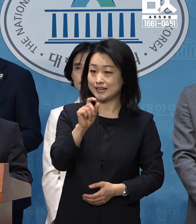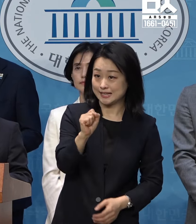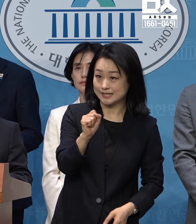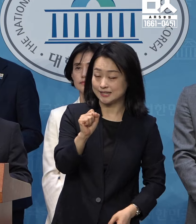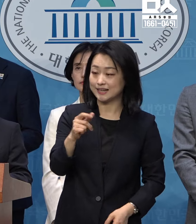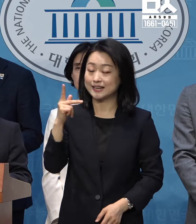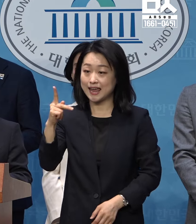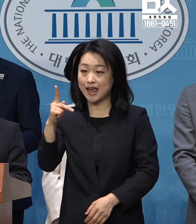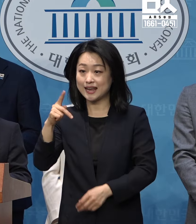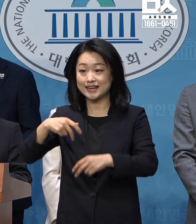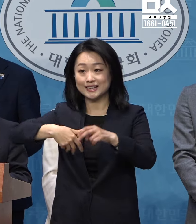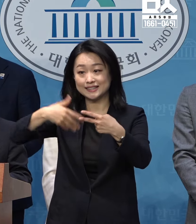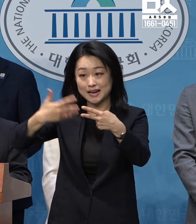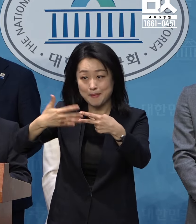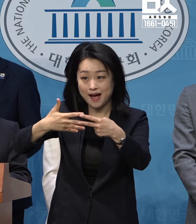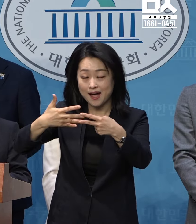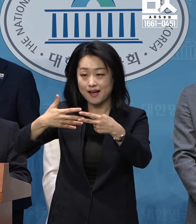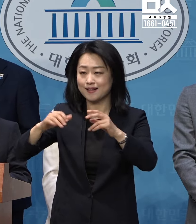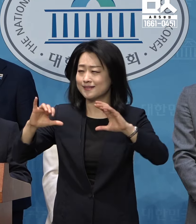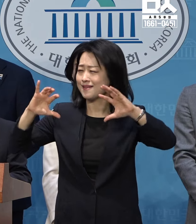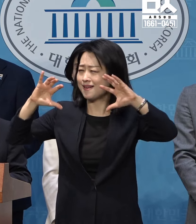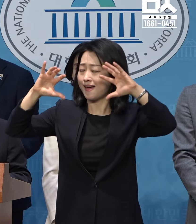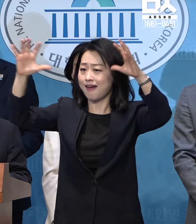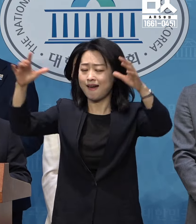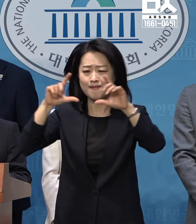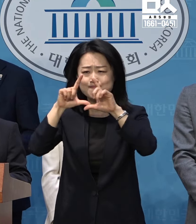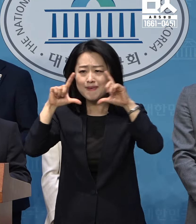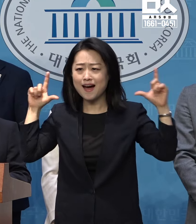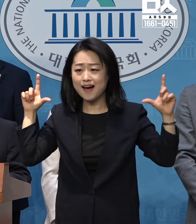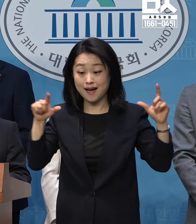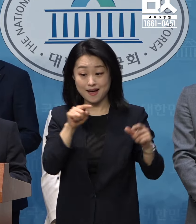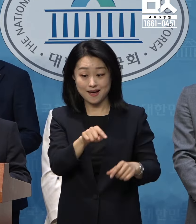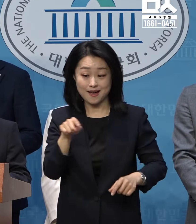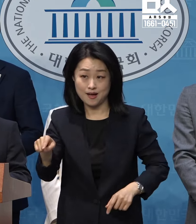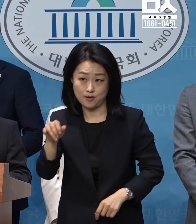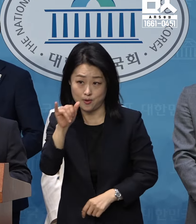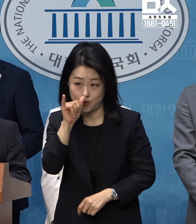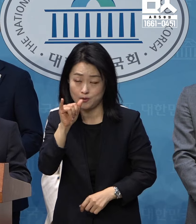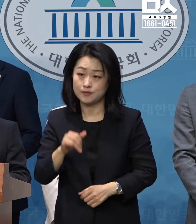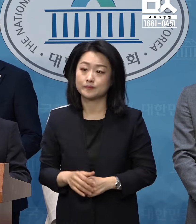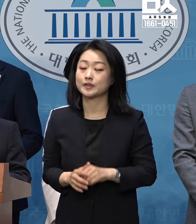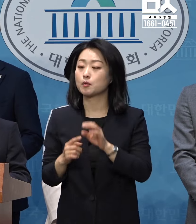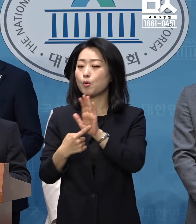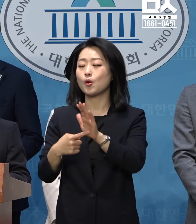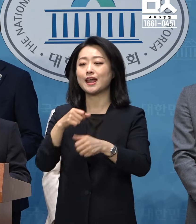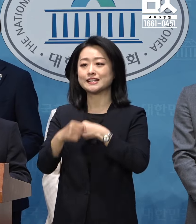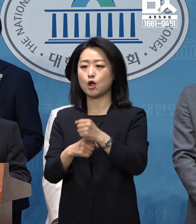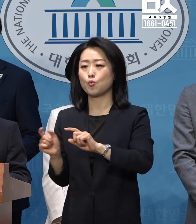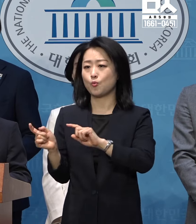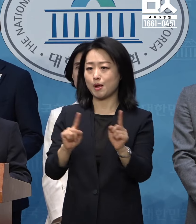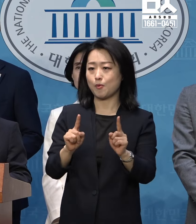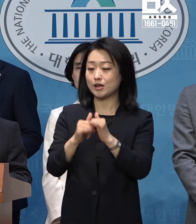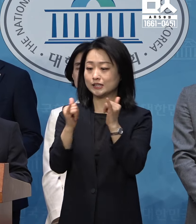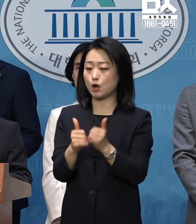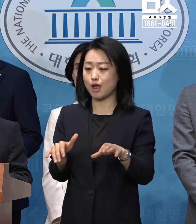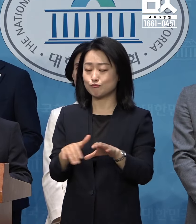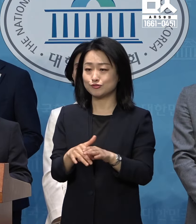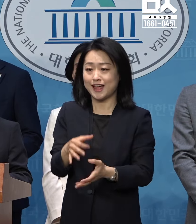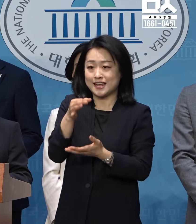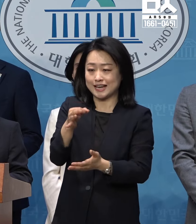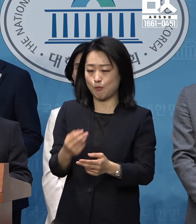K-드라마가 대한민국의 국제적 위상과 영향력을 높인 구체적 증거입니다. 표현 자유 회복과 사회문화적